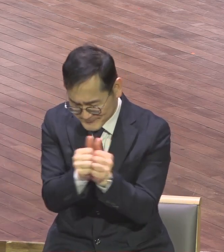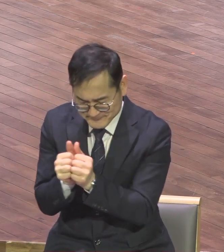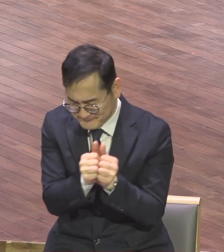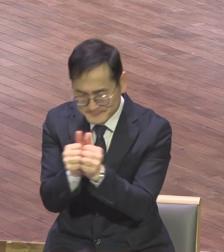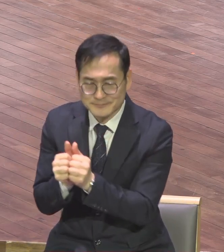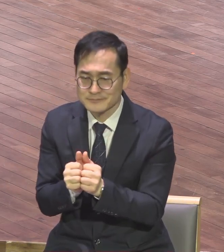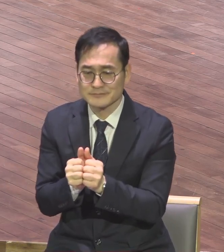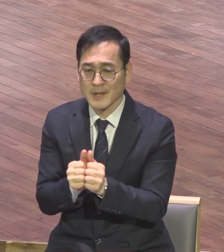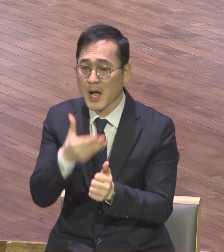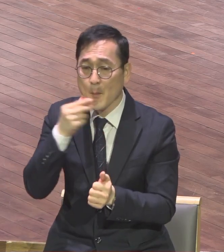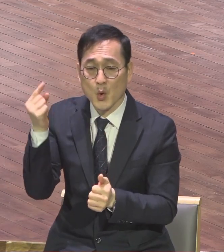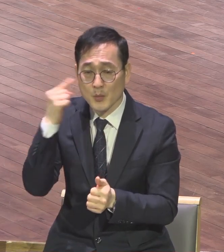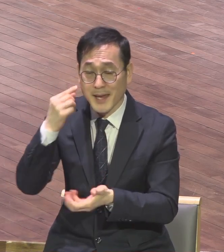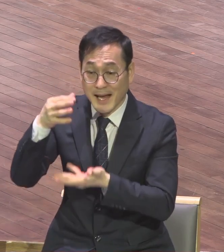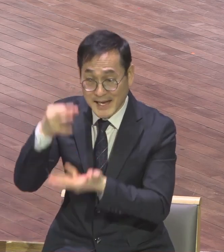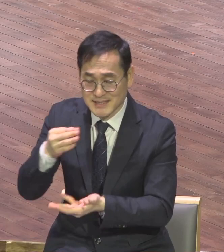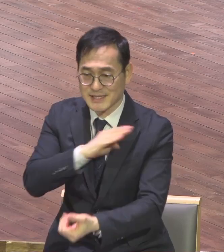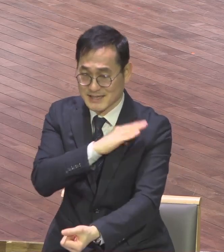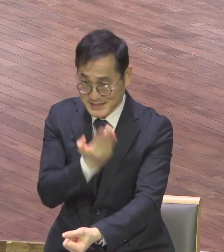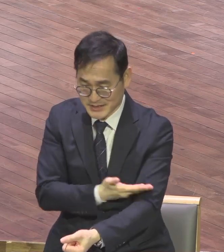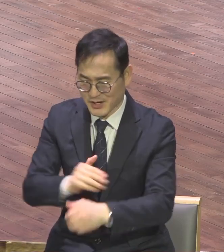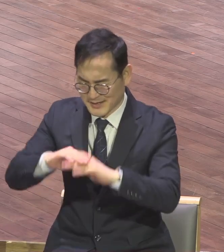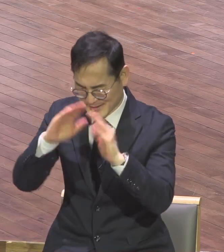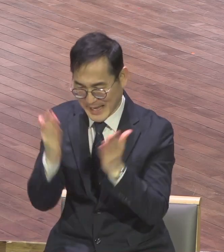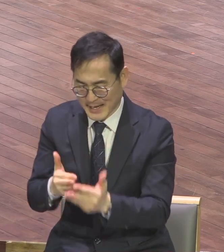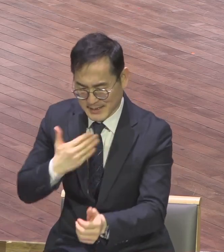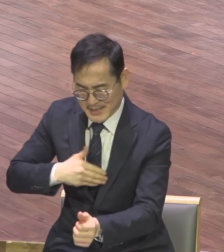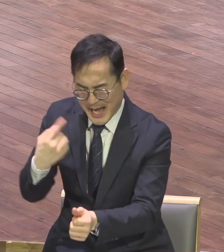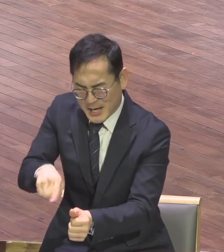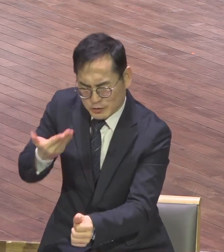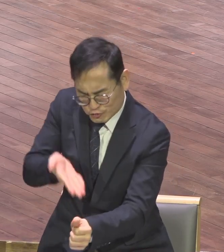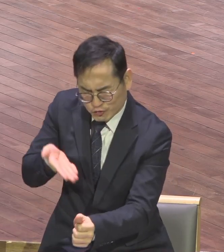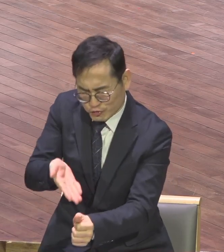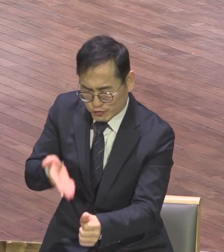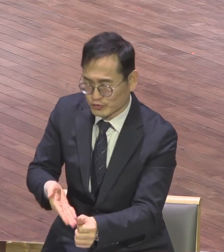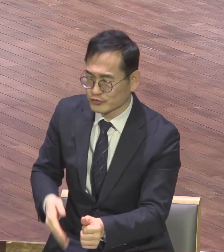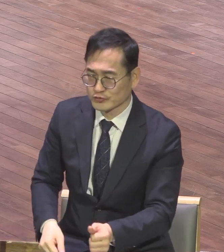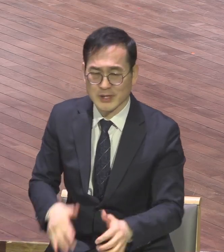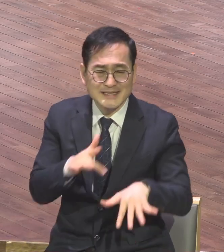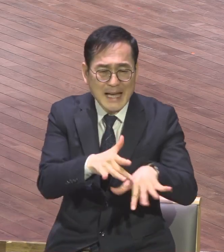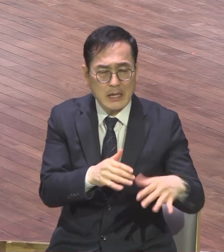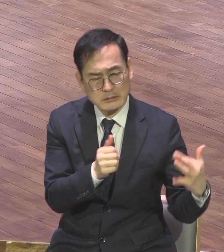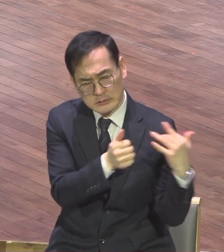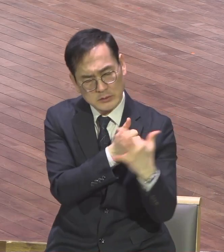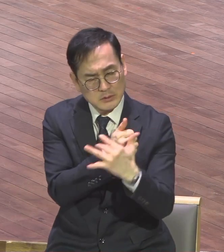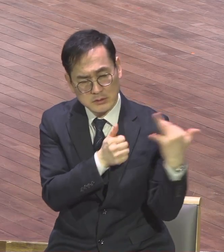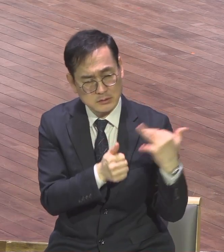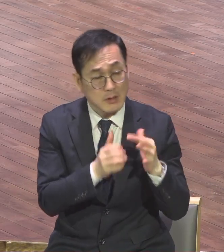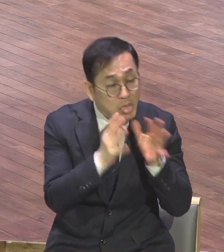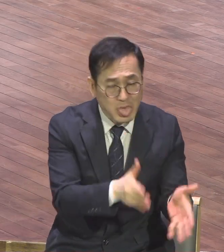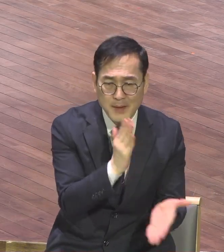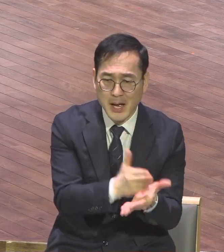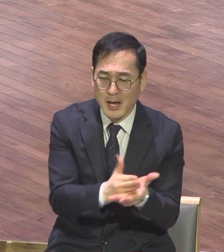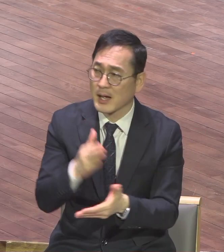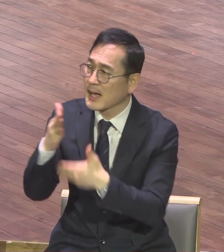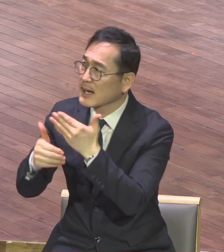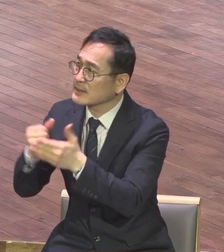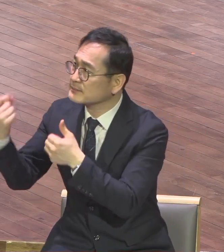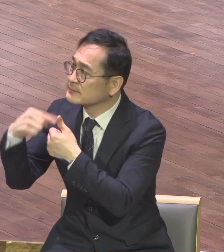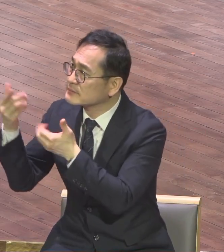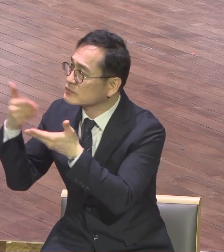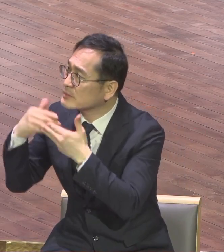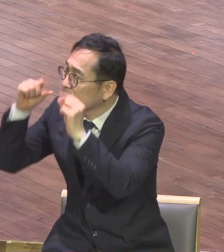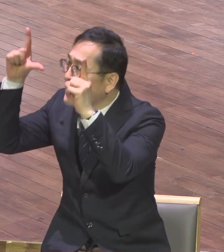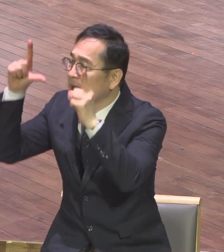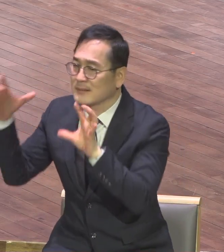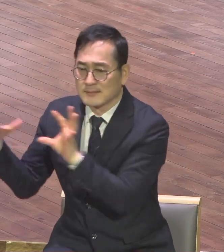가치와 능력을 문제 사건 통해서 계속 알게 하십니다. 절대 속아서는 안 됩니다. 이것을 알았기 때문에 다윗이